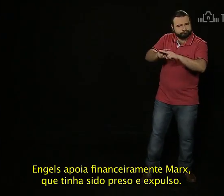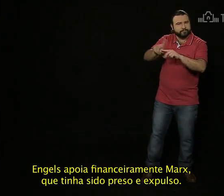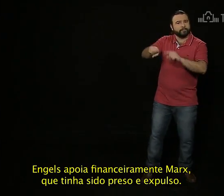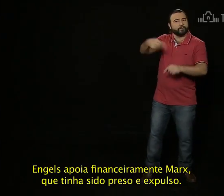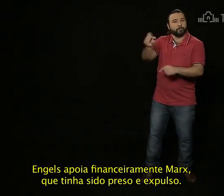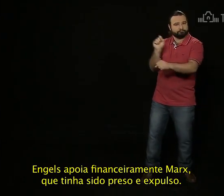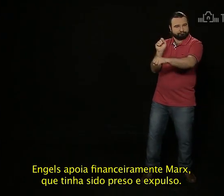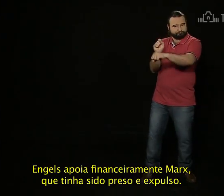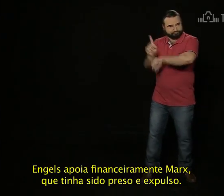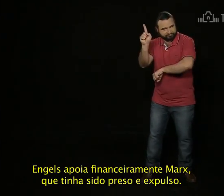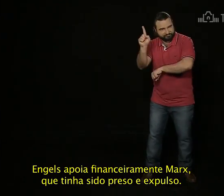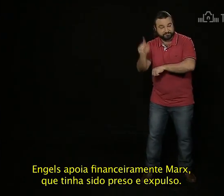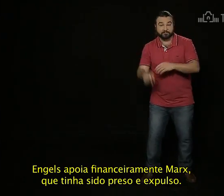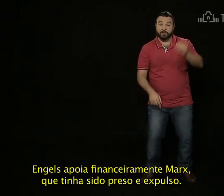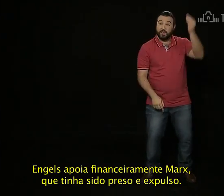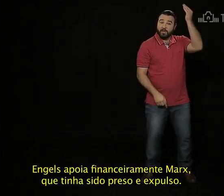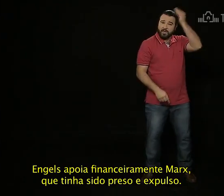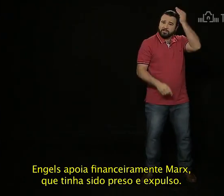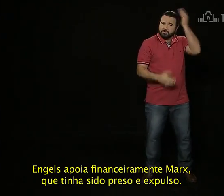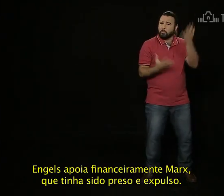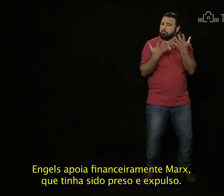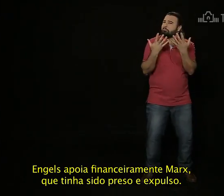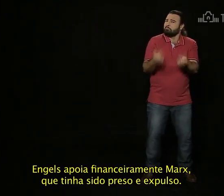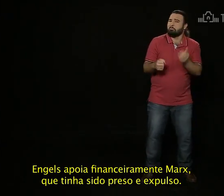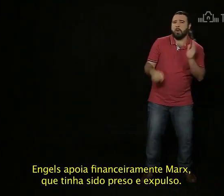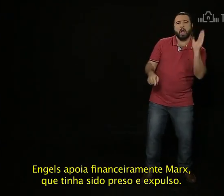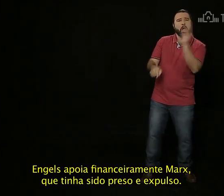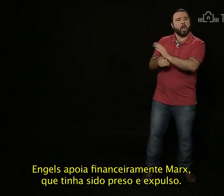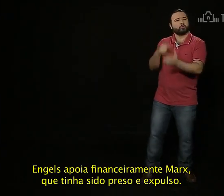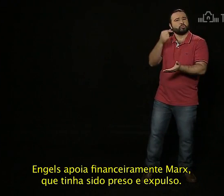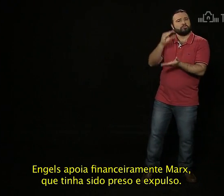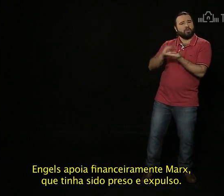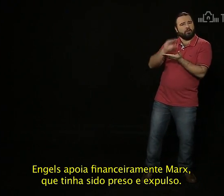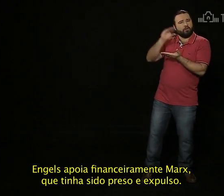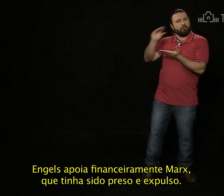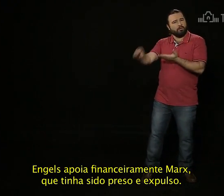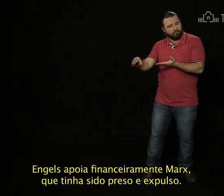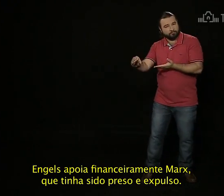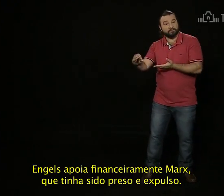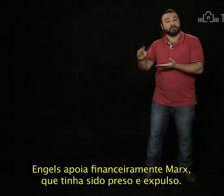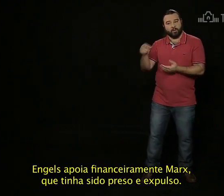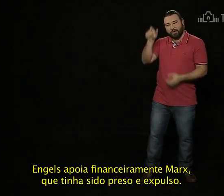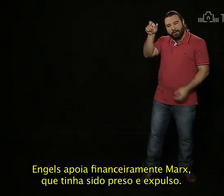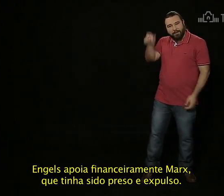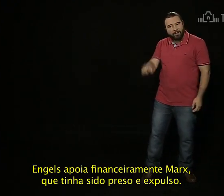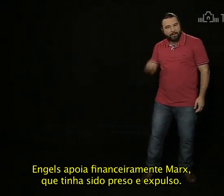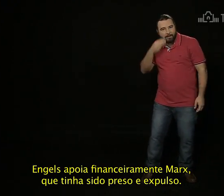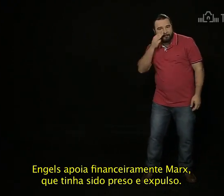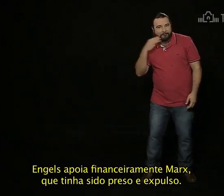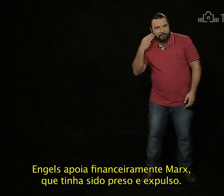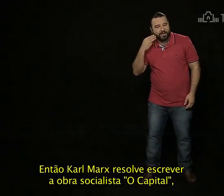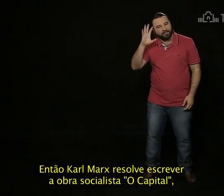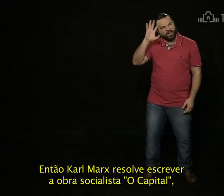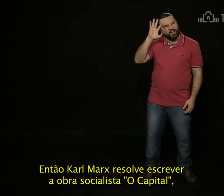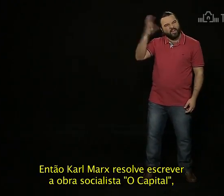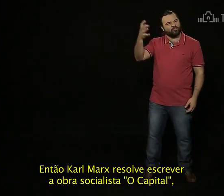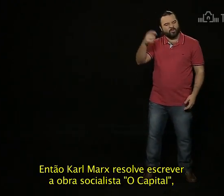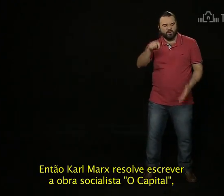financeiramente Marx que tinha sido preso e expulso Então Karl Marx